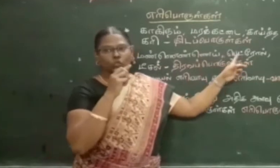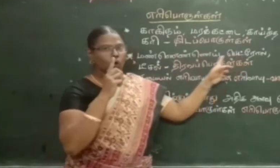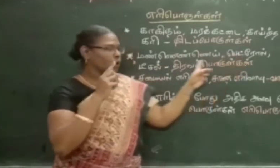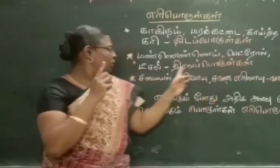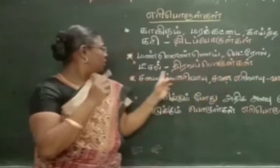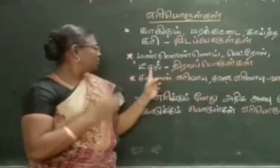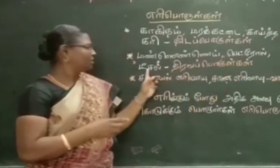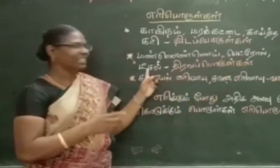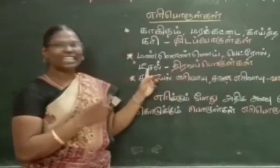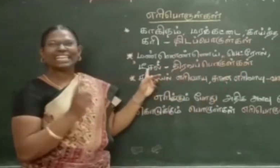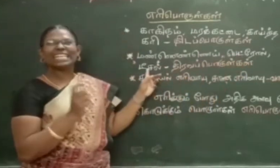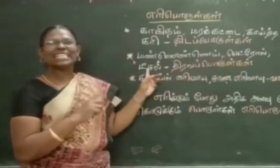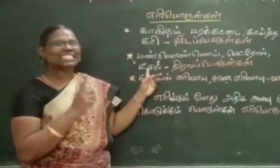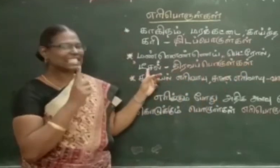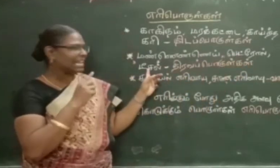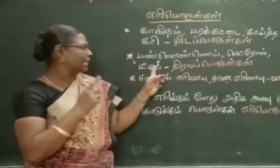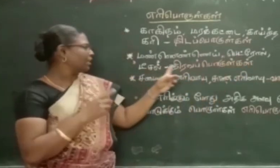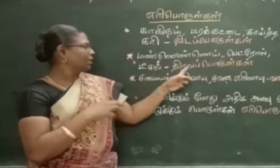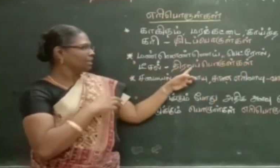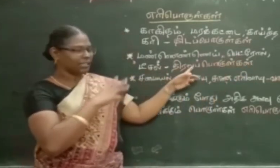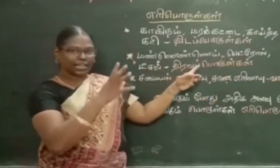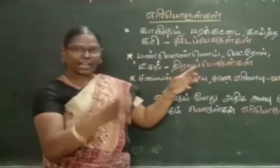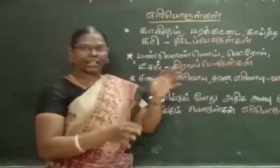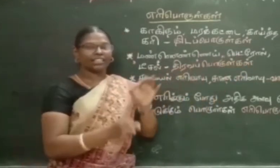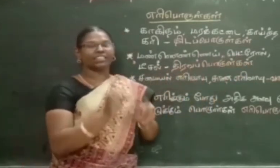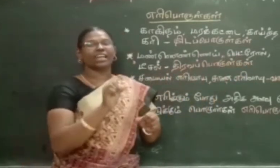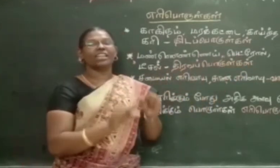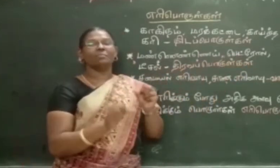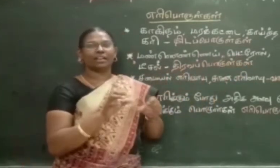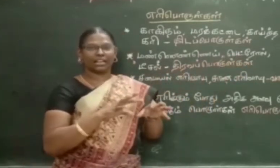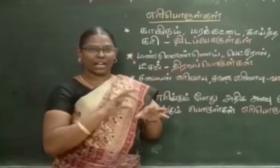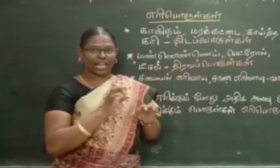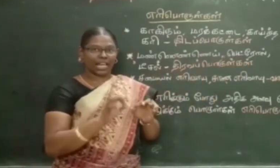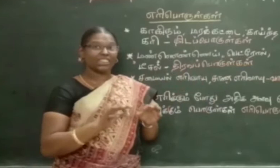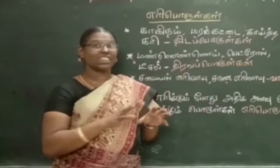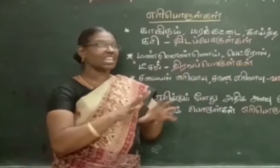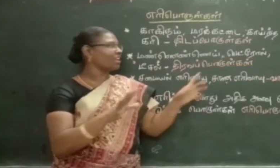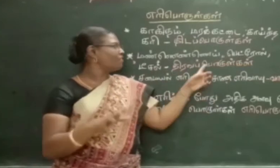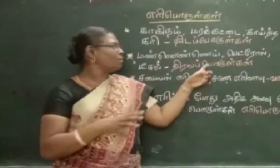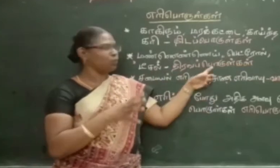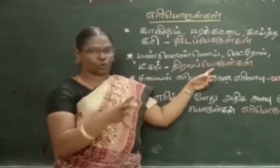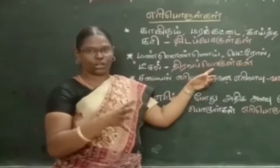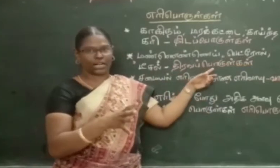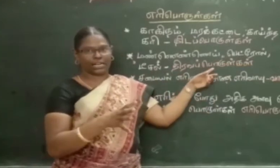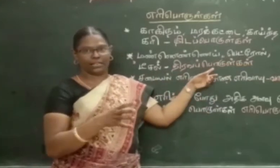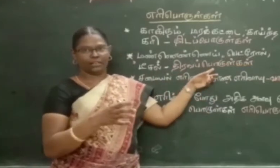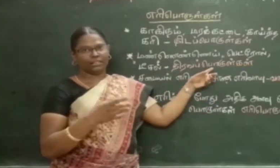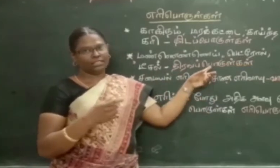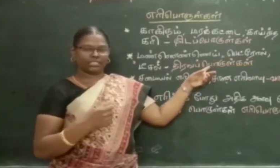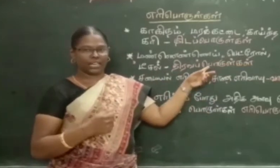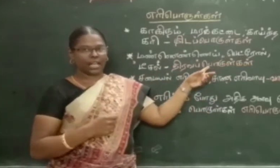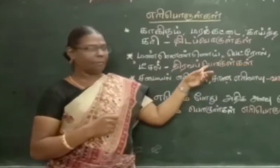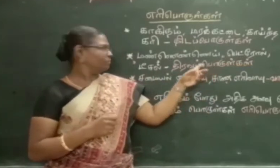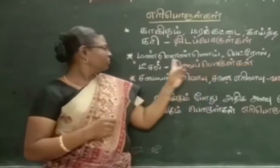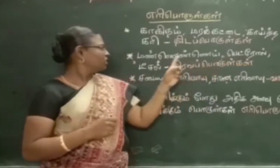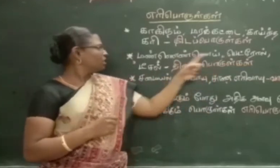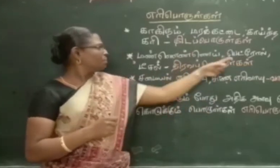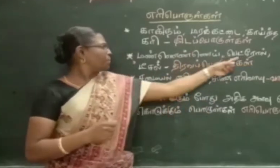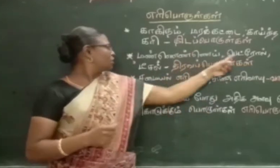பெட்ரோல், டீசல், இதெல்லாம் என்னது? தண்ணி மாதிரி இருக்கிறதுனால திரவ பொருட்கள். சரியா, இந்த